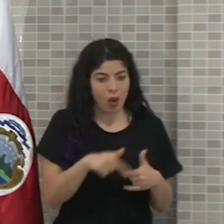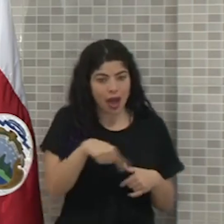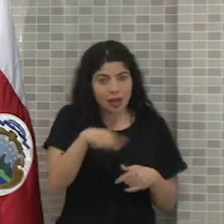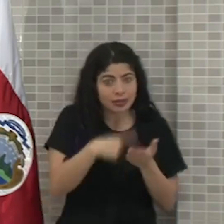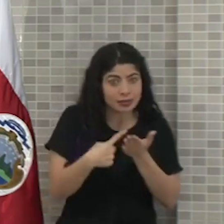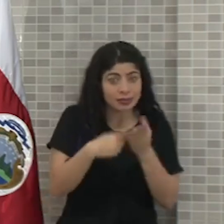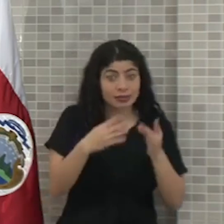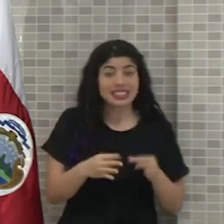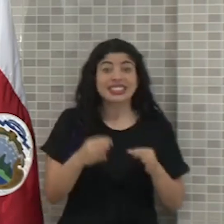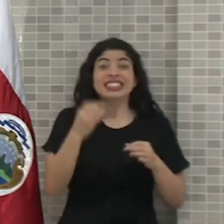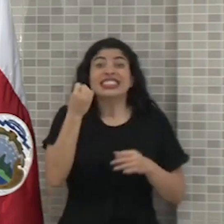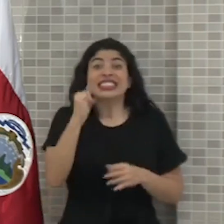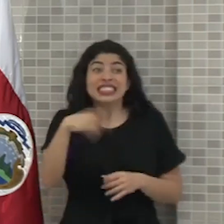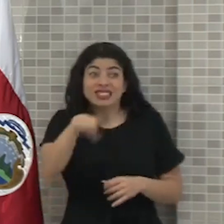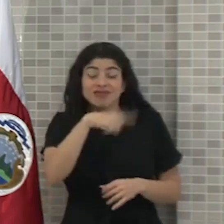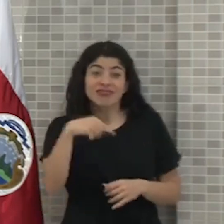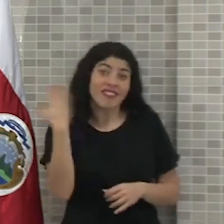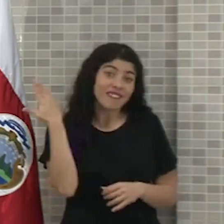Si fracasáramos,